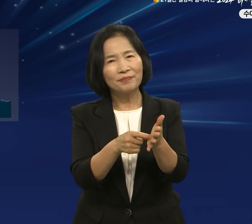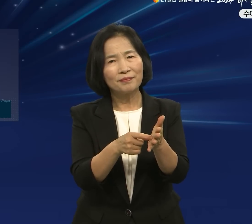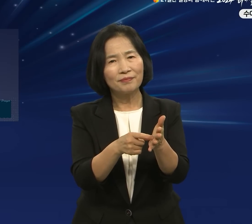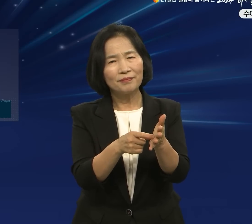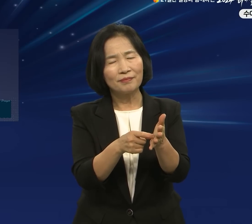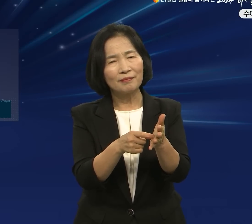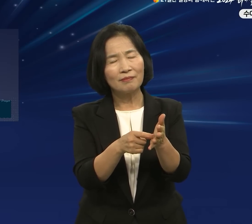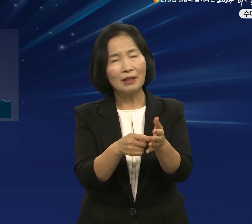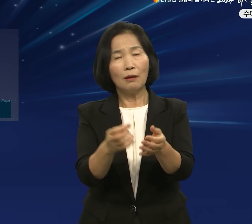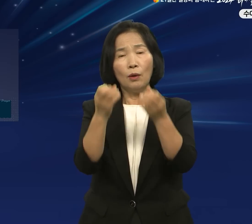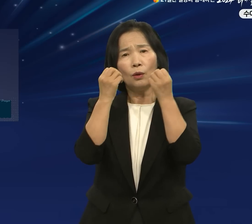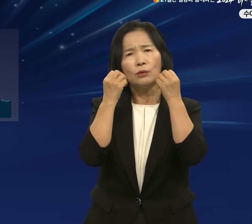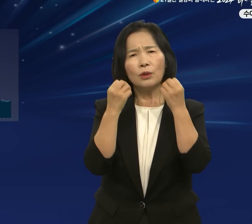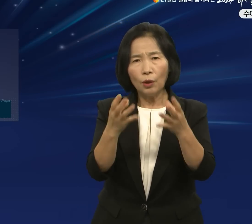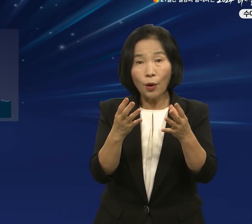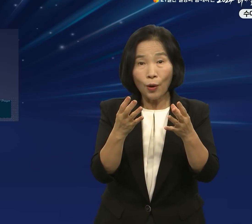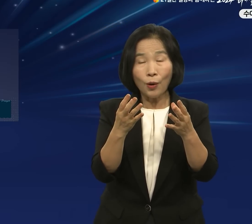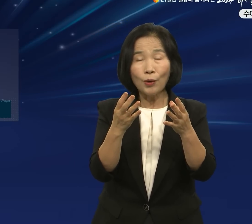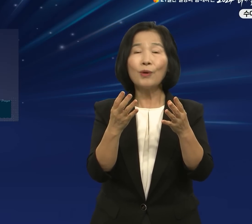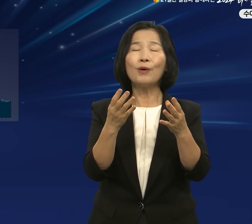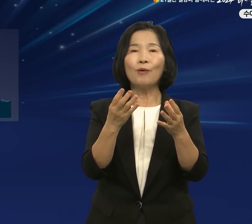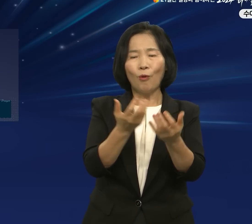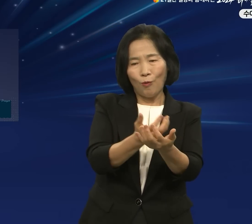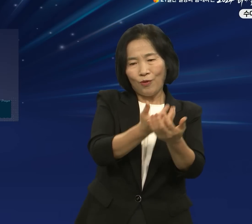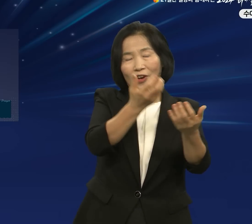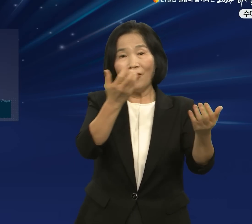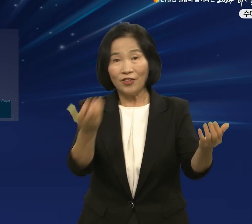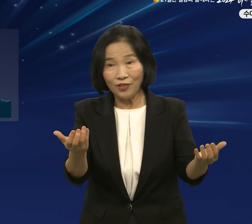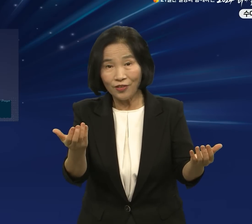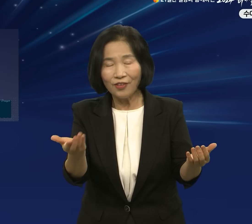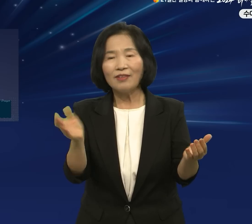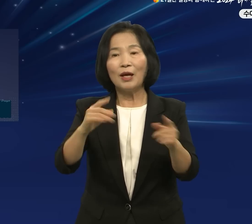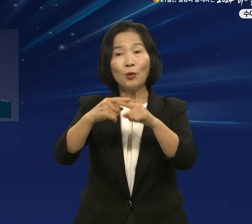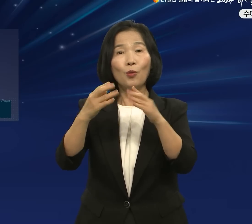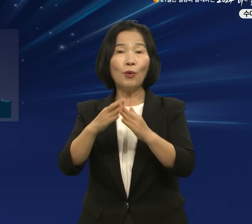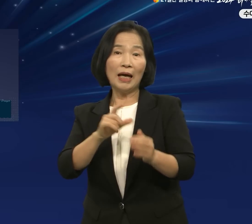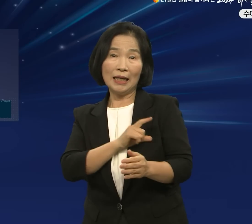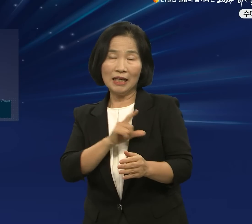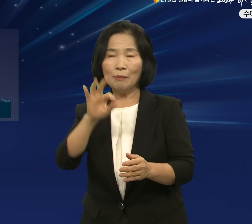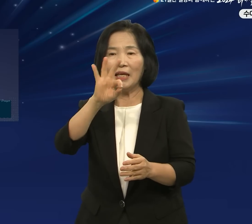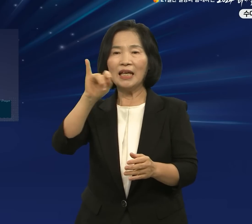새로운 목회지가 지금의 인불교회입니다.